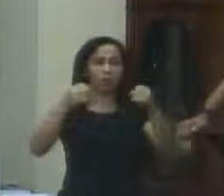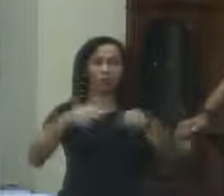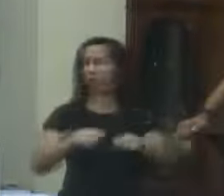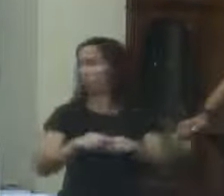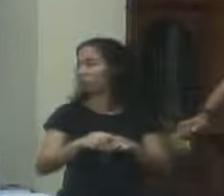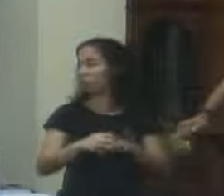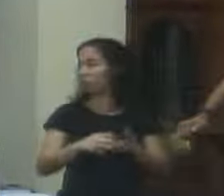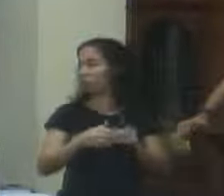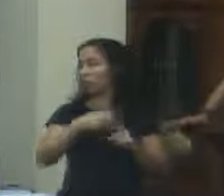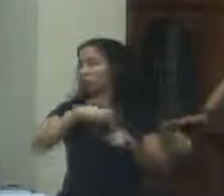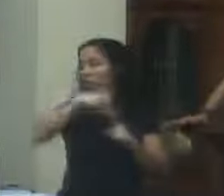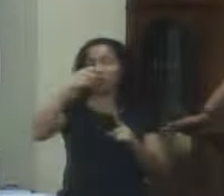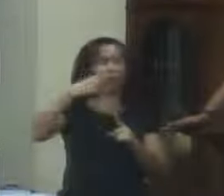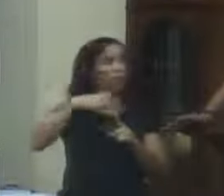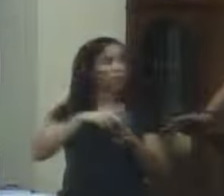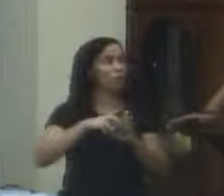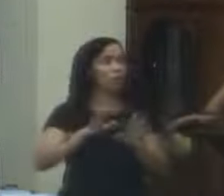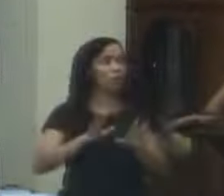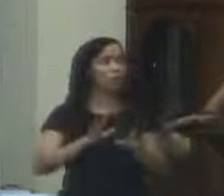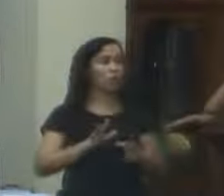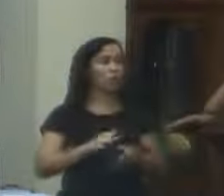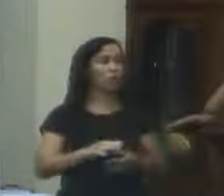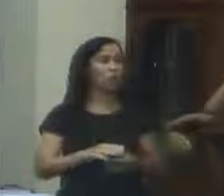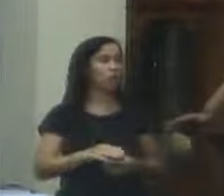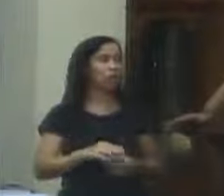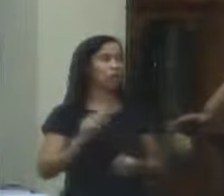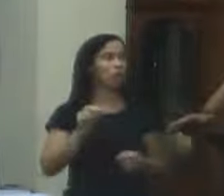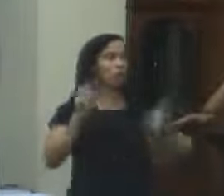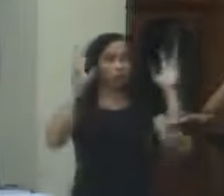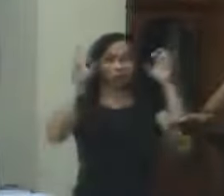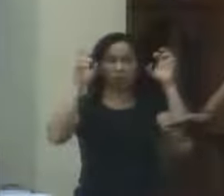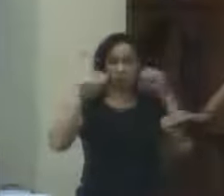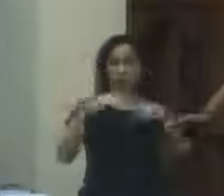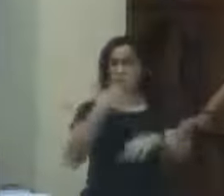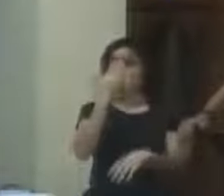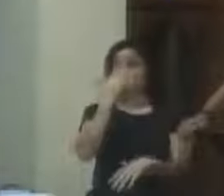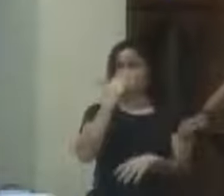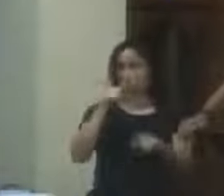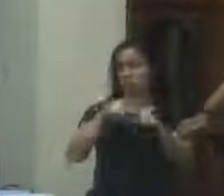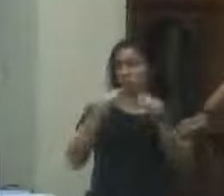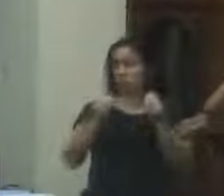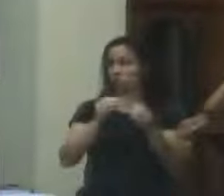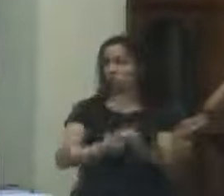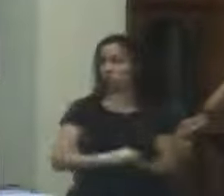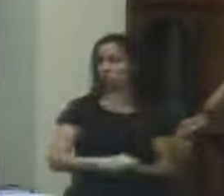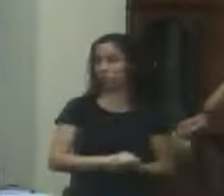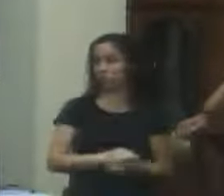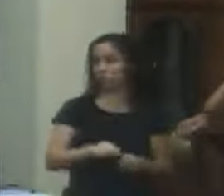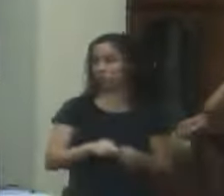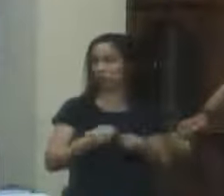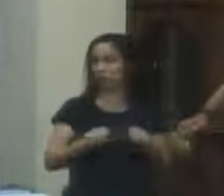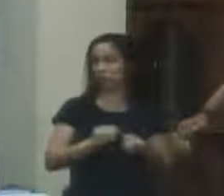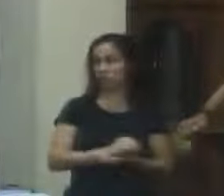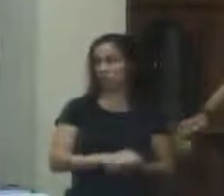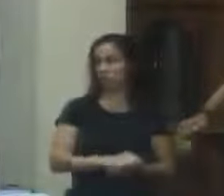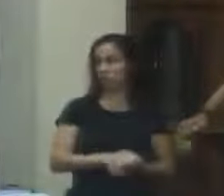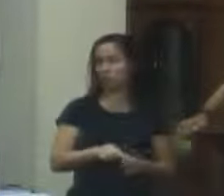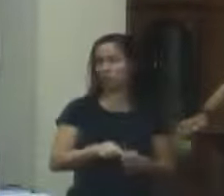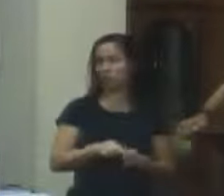caso. Exatamente. Então, essa foi a situação do Carnaval de Conservatório. Foi um carnaval bom, não tivemos os